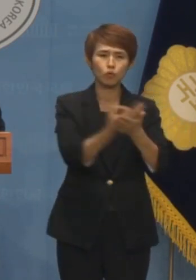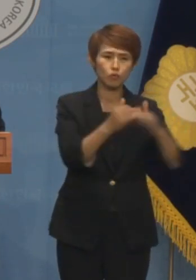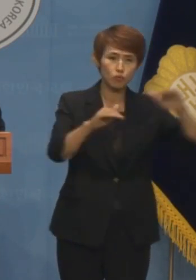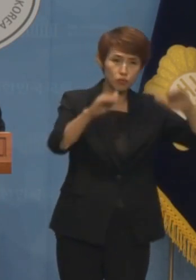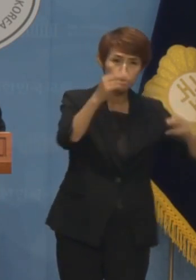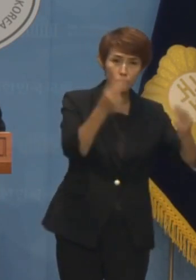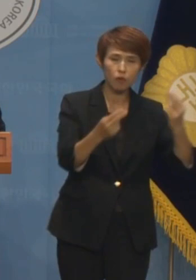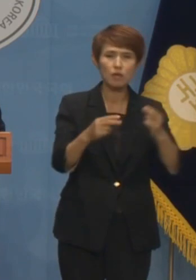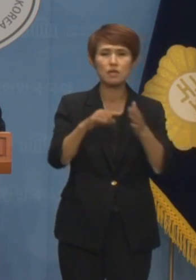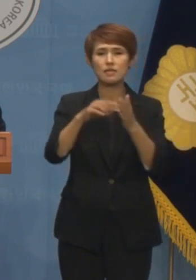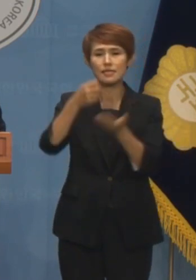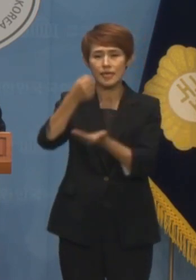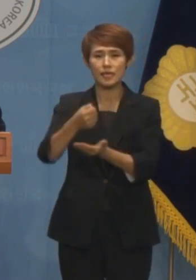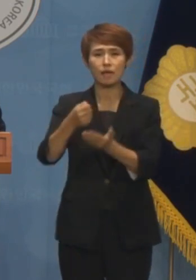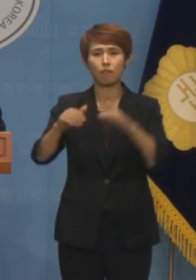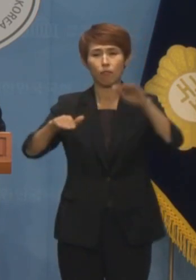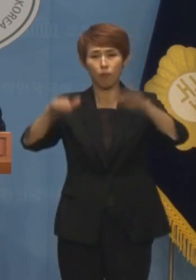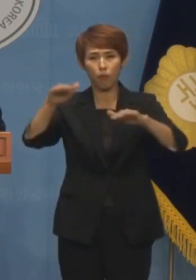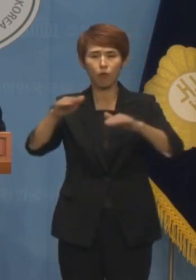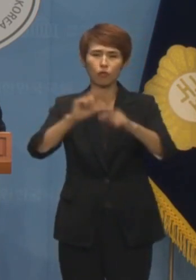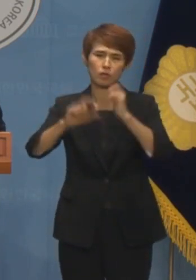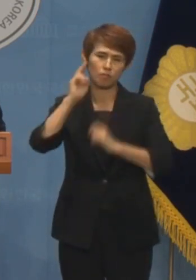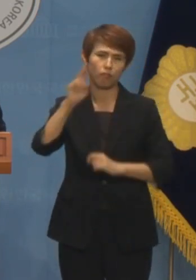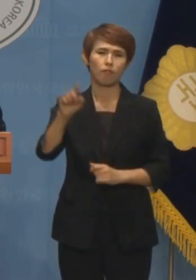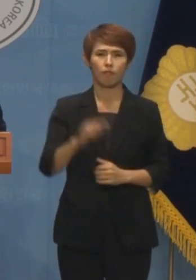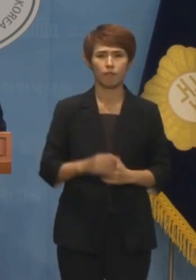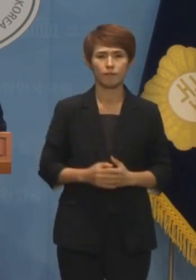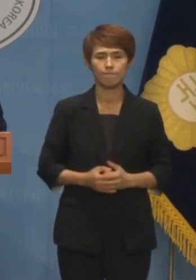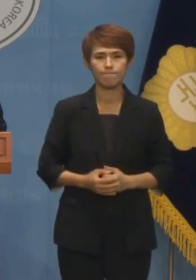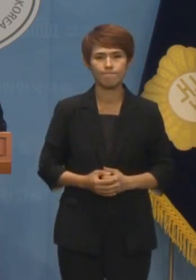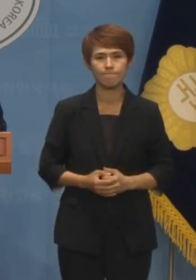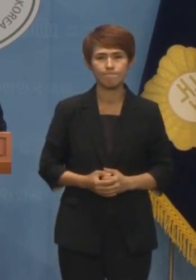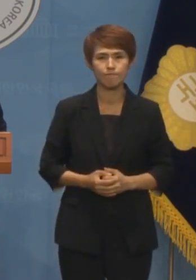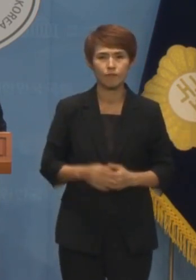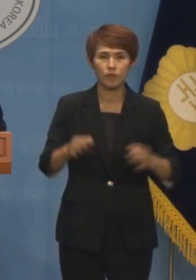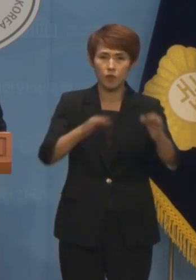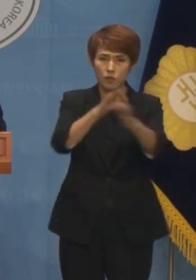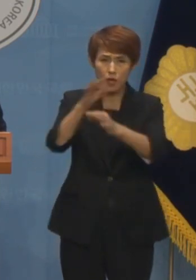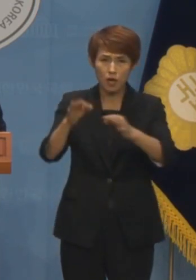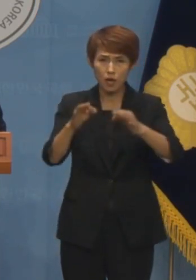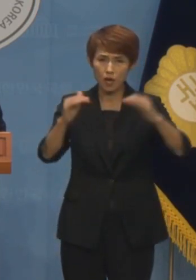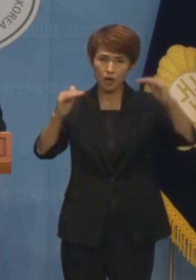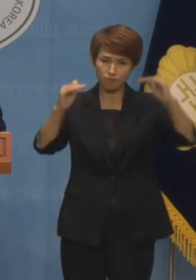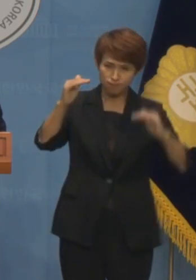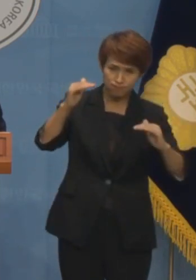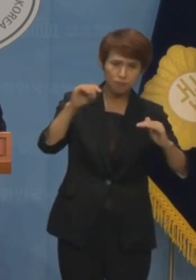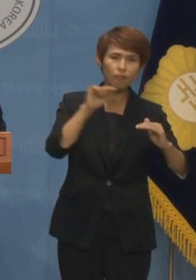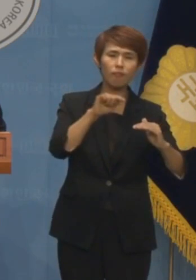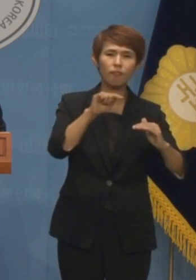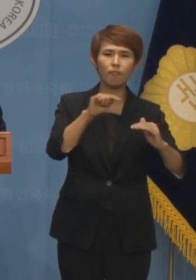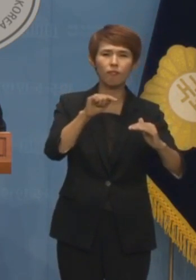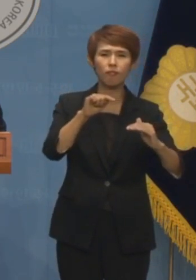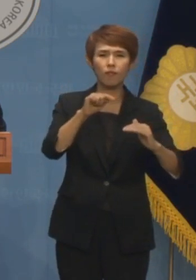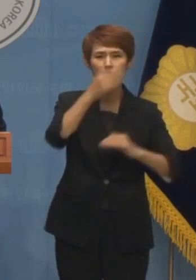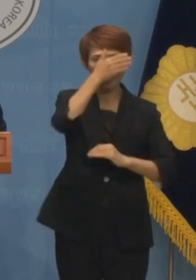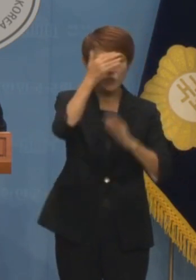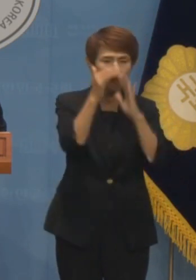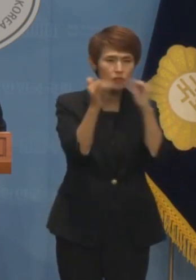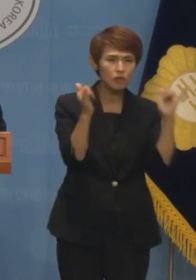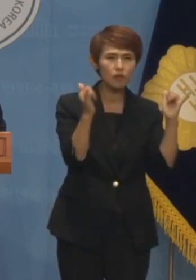불평등보다도 심각하다는 것은 널리 알려진 사실입니다. 경제적 불평등이야말로 우리